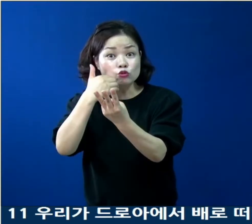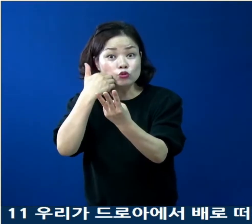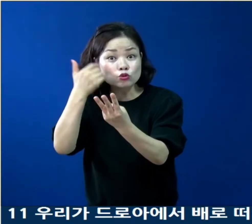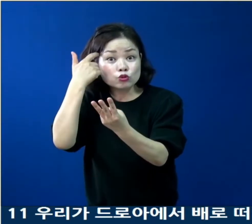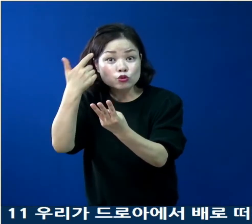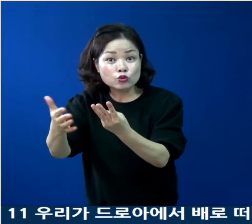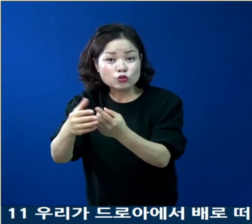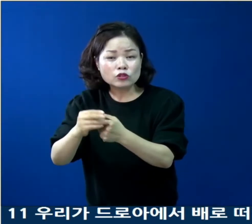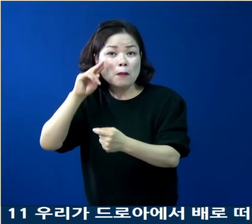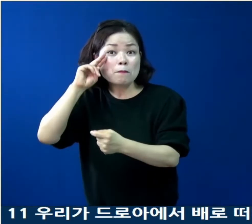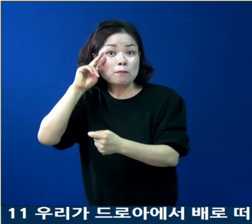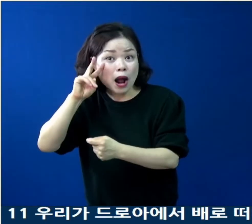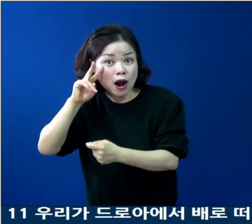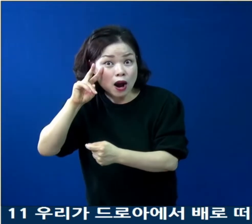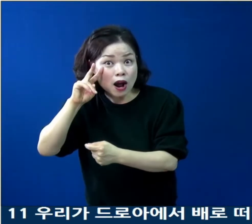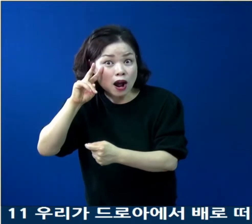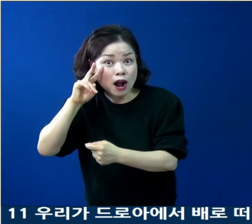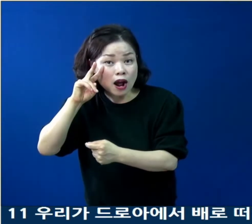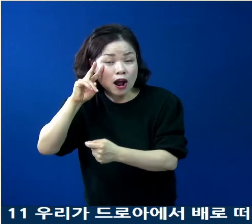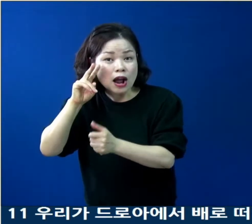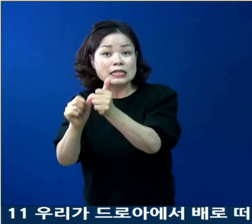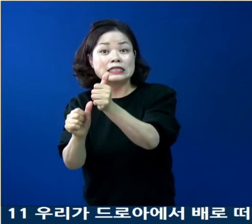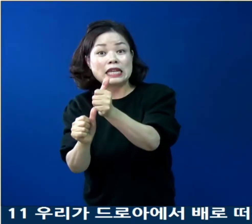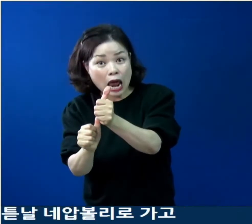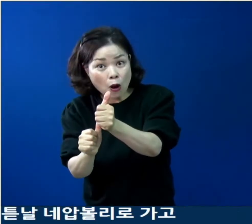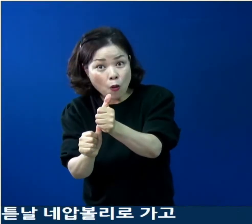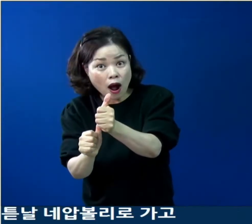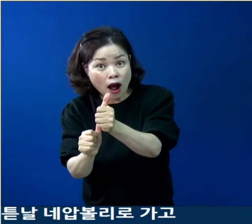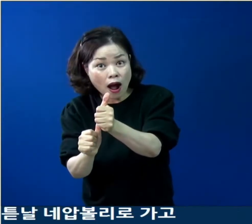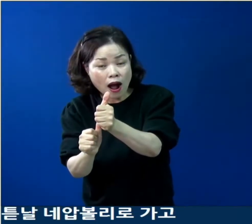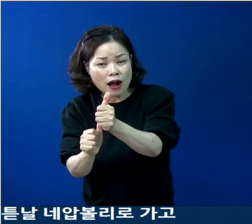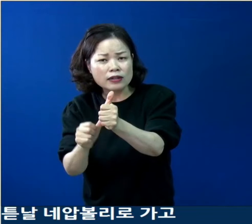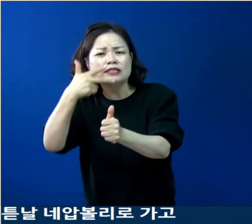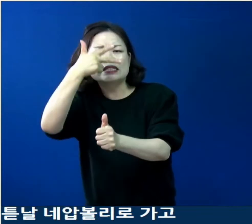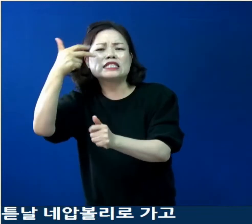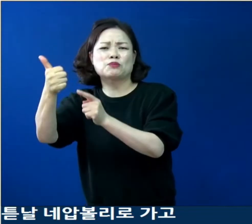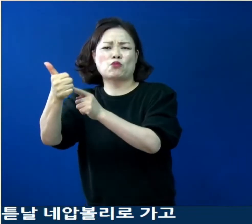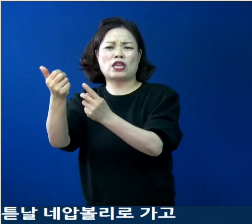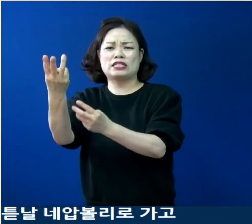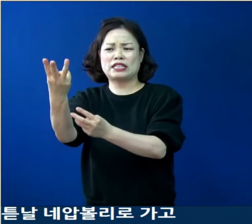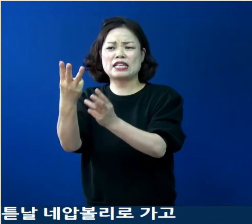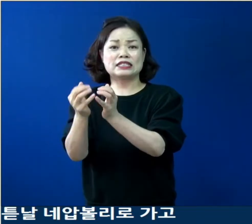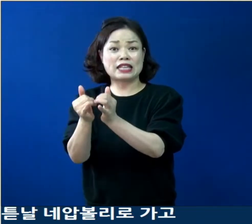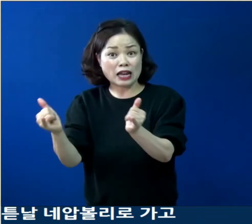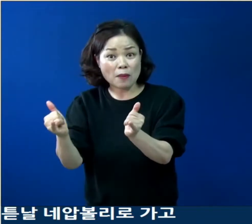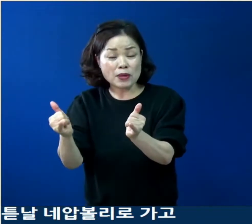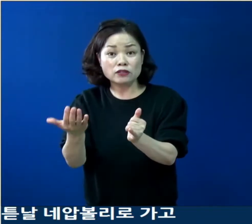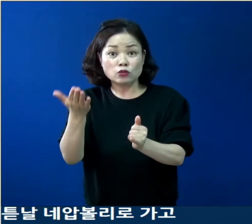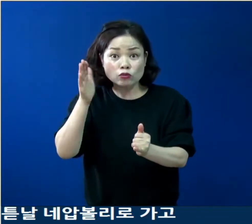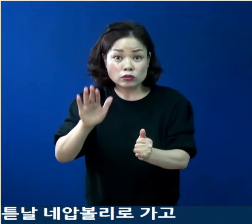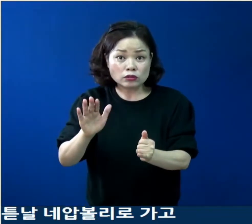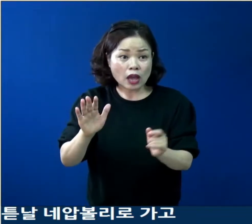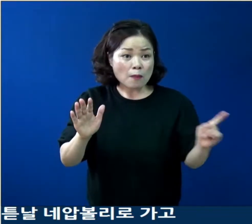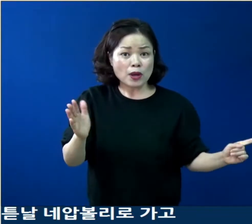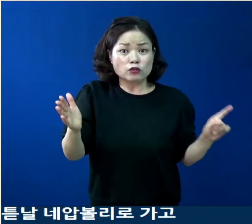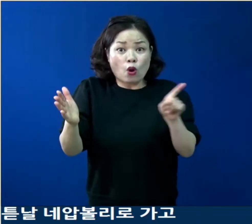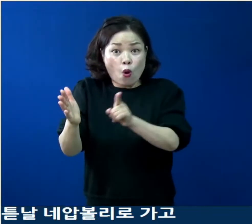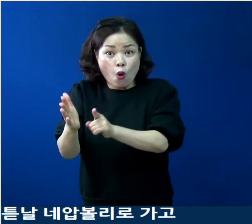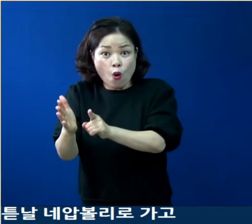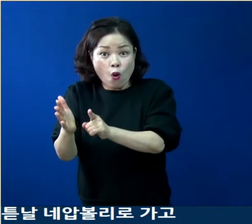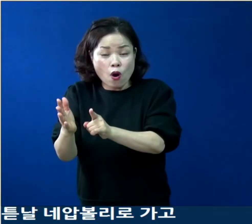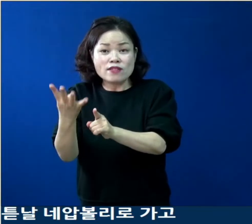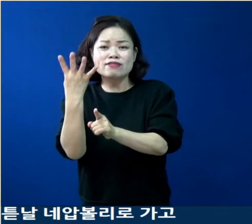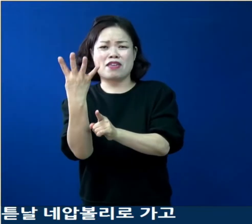누구였죠? 바울과 실라와 디모데였습니다. 이 3명이 있었는데 한 명이 추가된